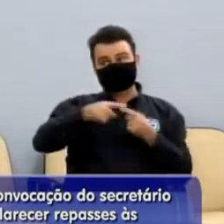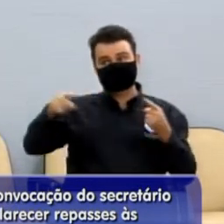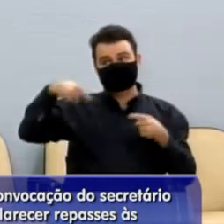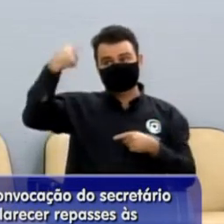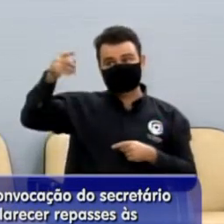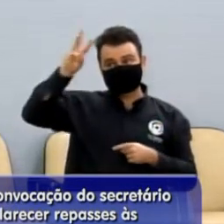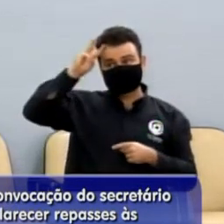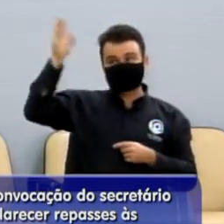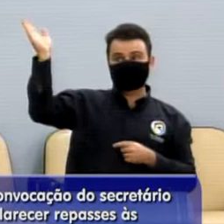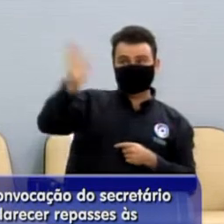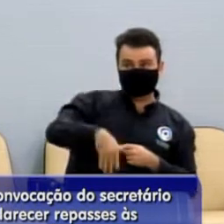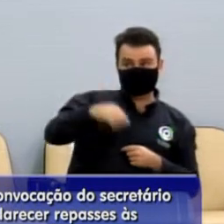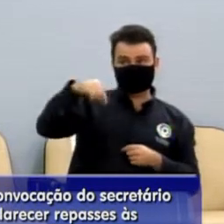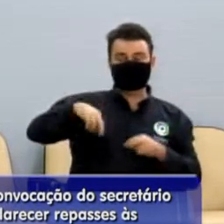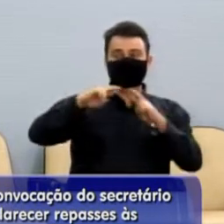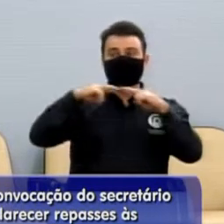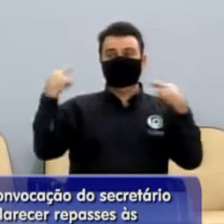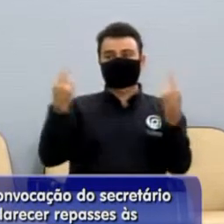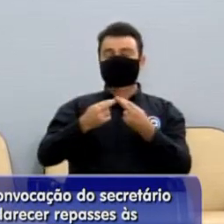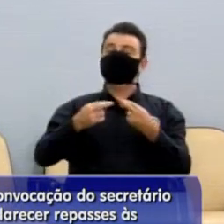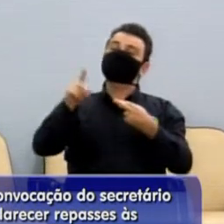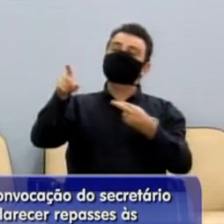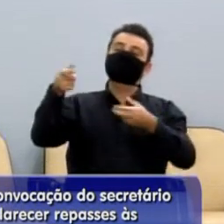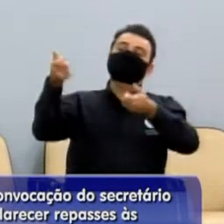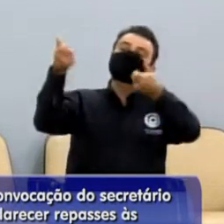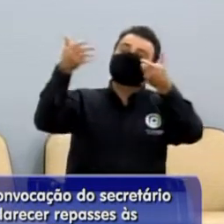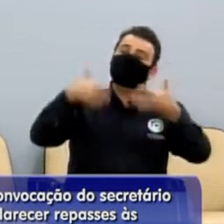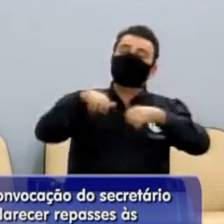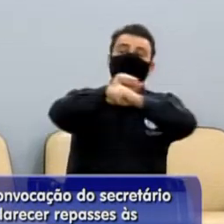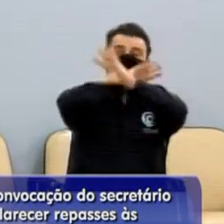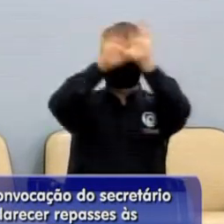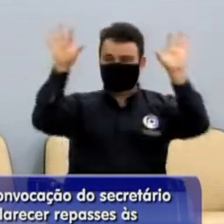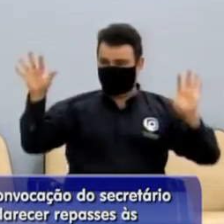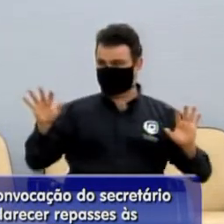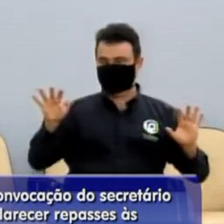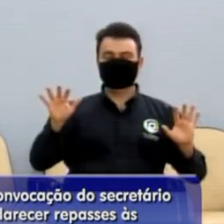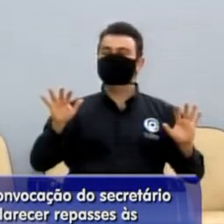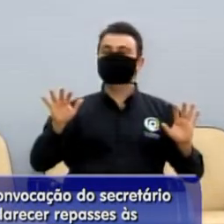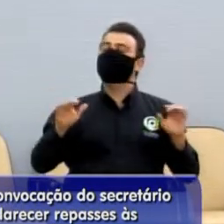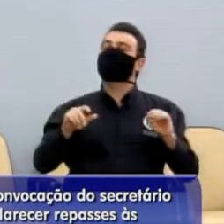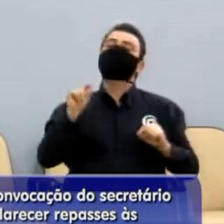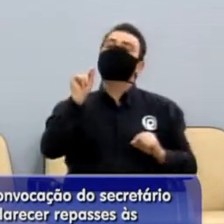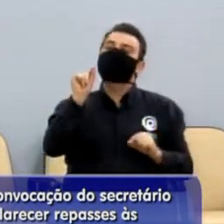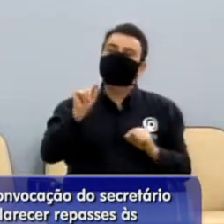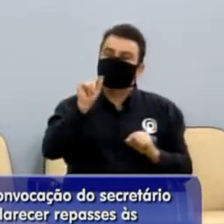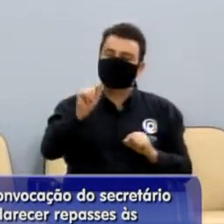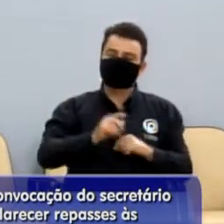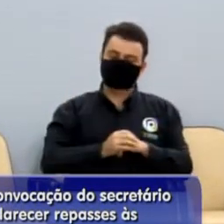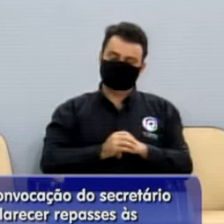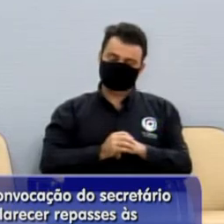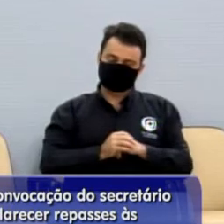próxima terça-feira, para prestar esclarecimento para nós e para toda a cidade sobre o repasse